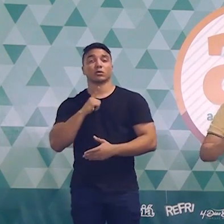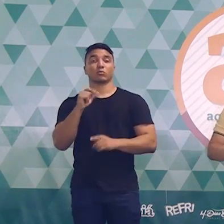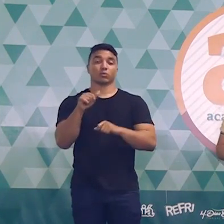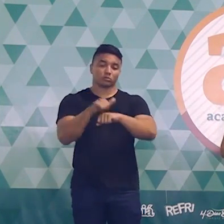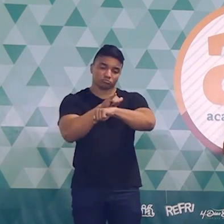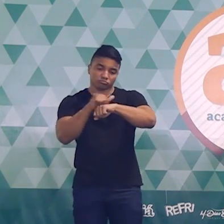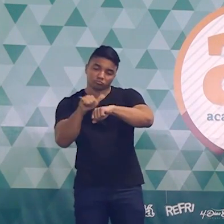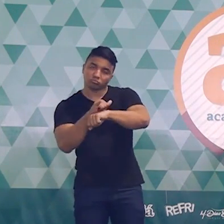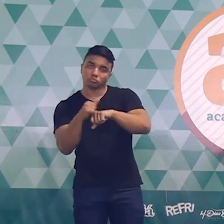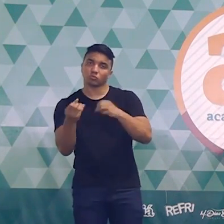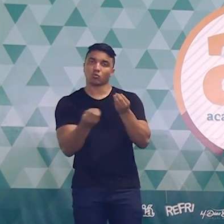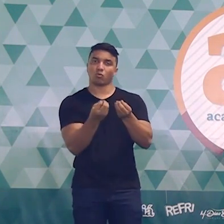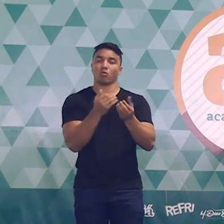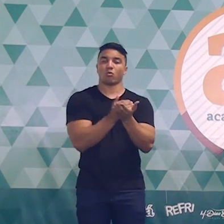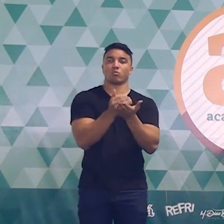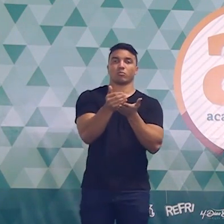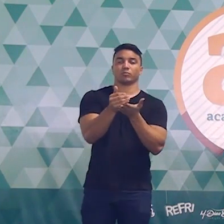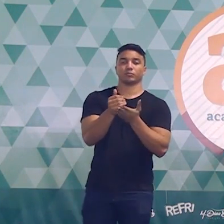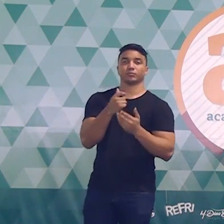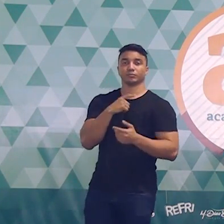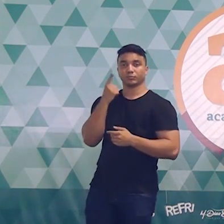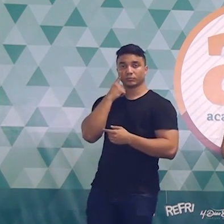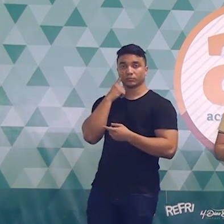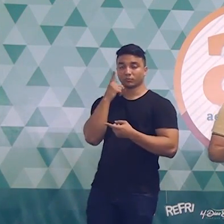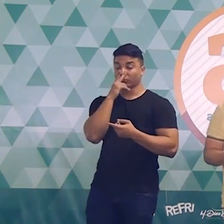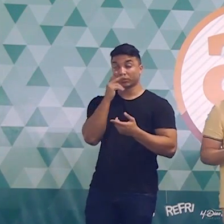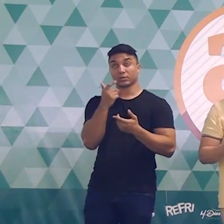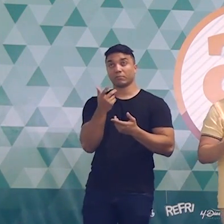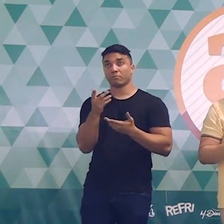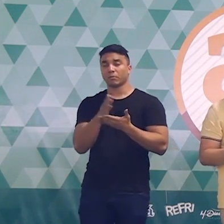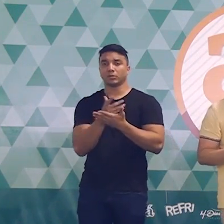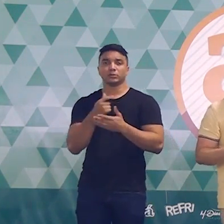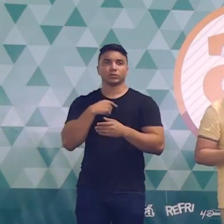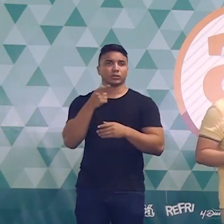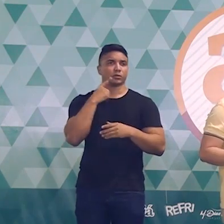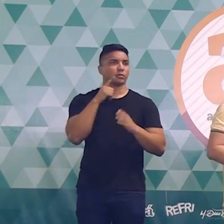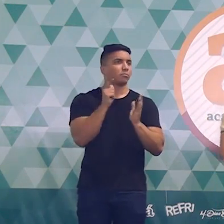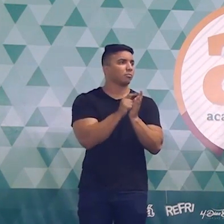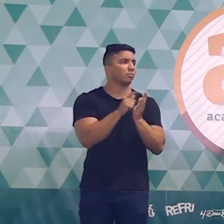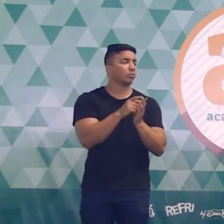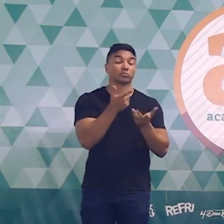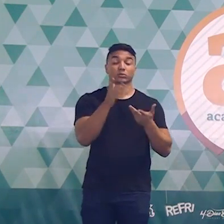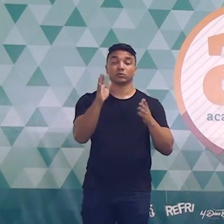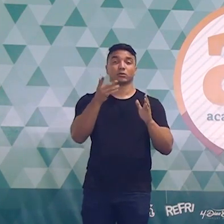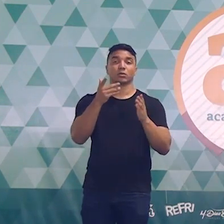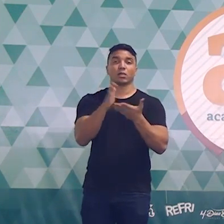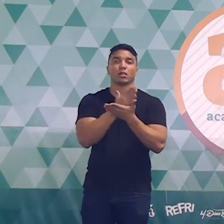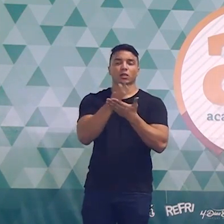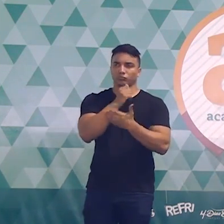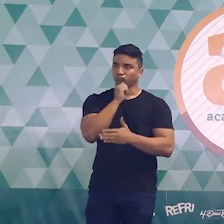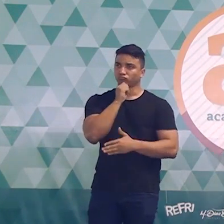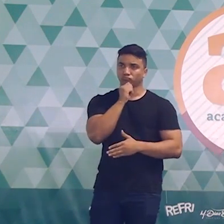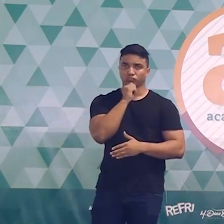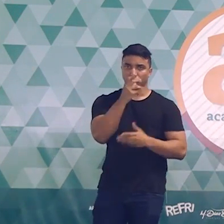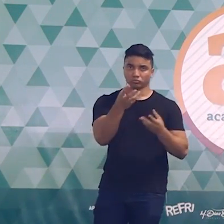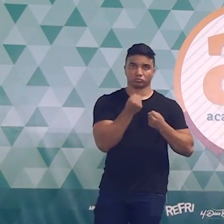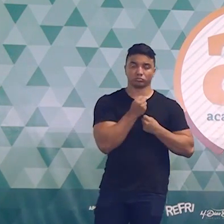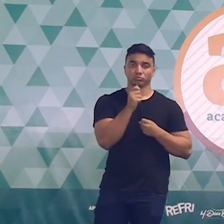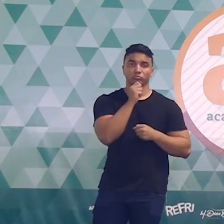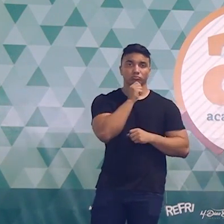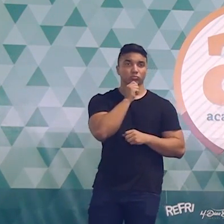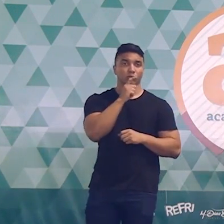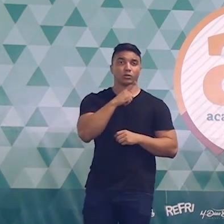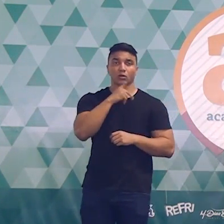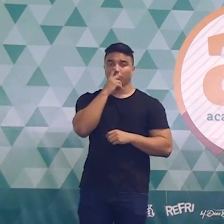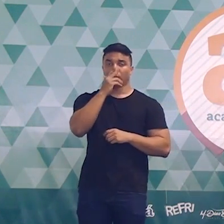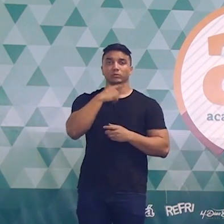de introdução, 2, 3, 5 páginas. Gente, quem não pegou isso ainda para ler, quem não pegou esse material ainda para ler,